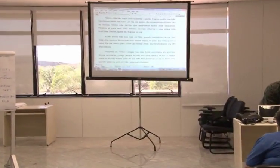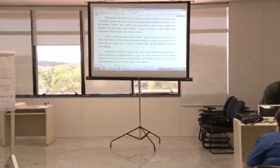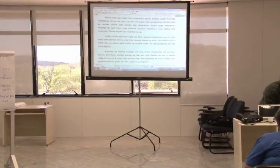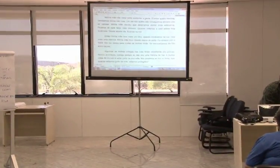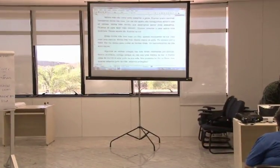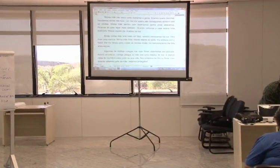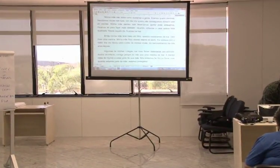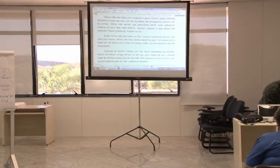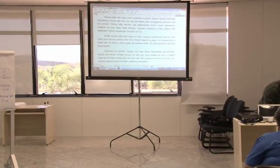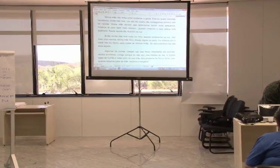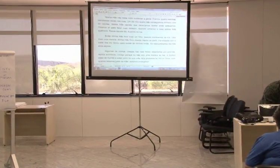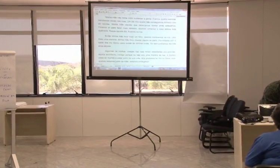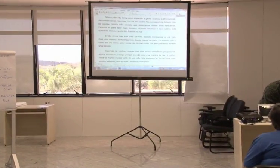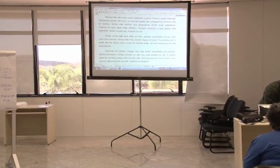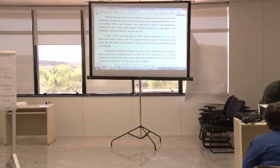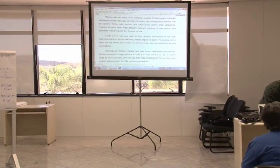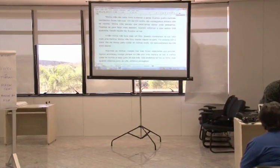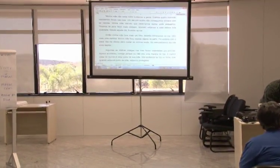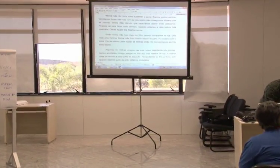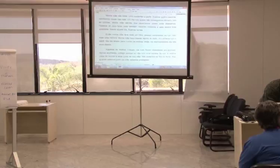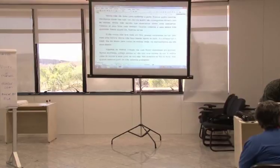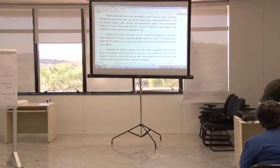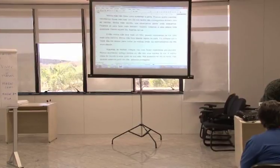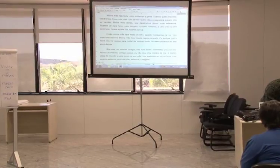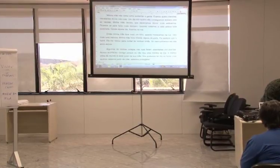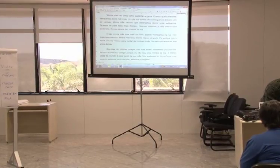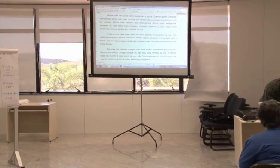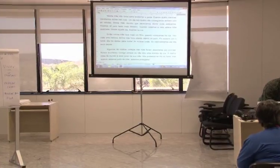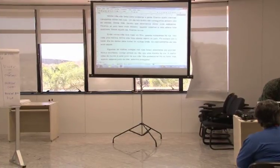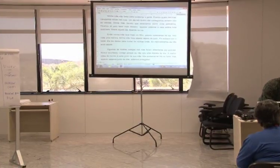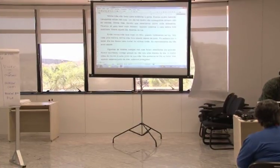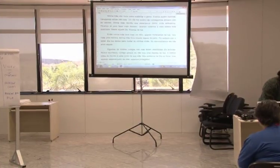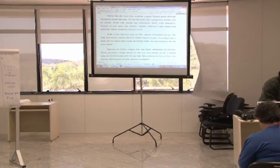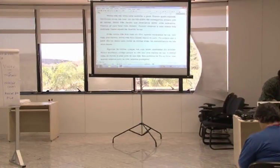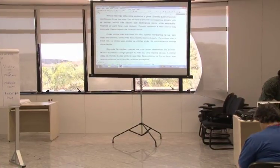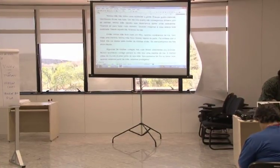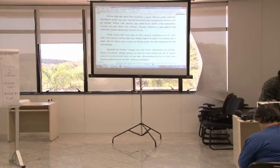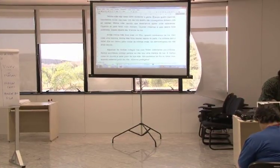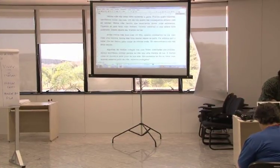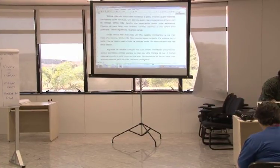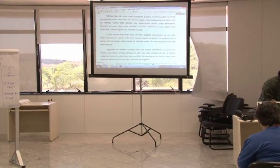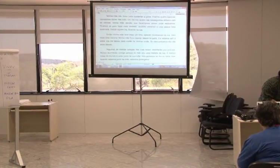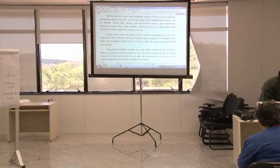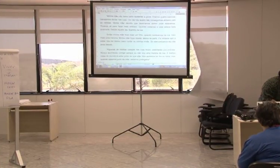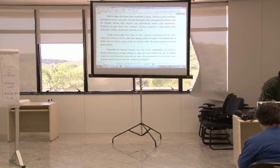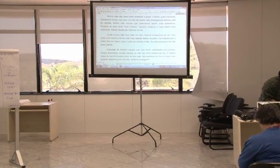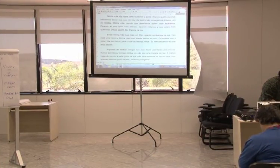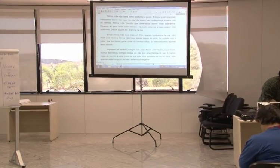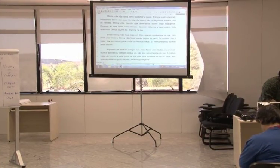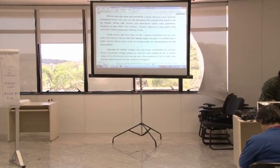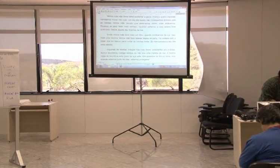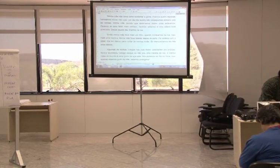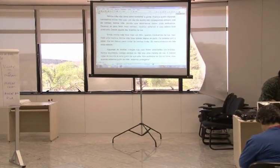Eu vou instituir uma prova aqui, vocês vão ver só. Esteja gravando isso, 1, 2, 3, 3, 2, 1, 2, 3, 2,